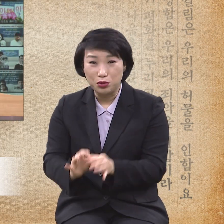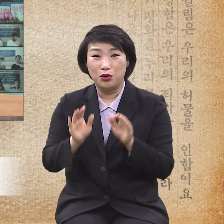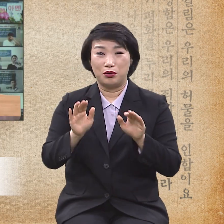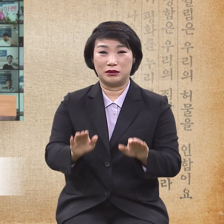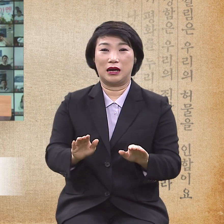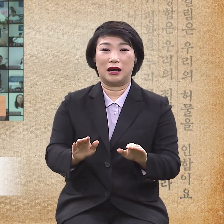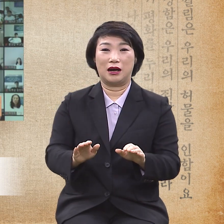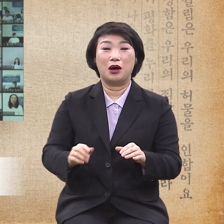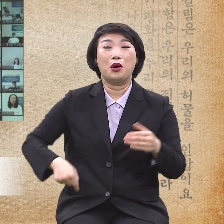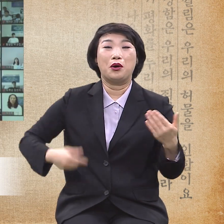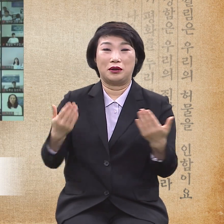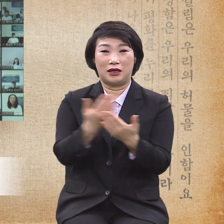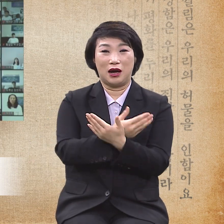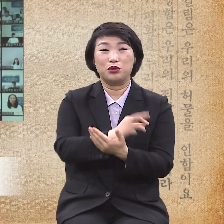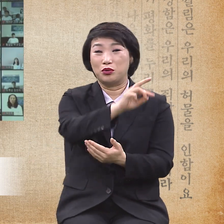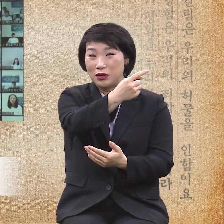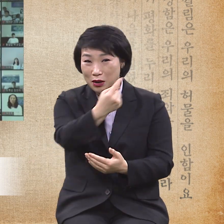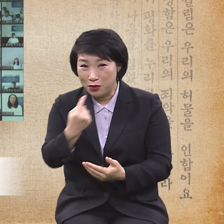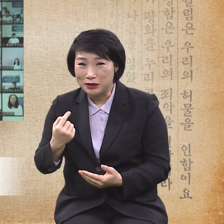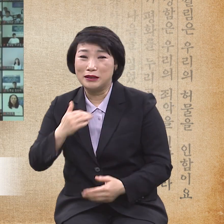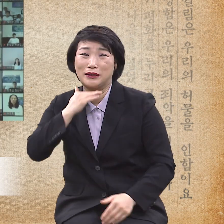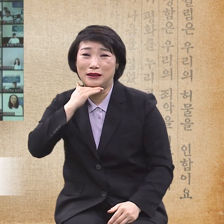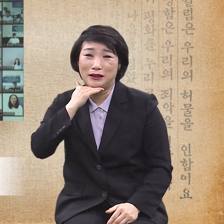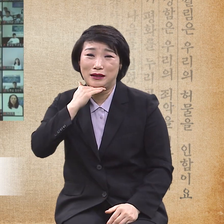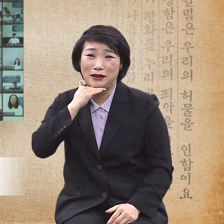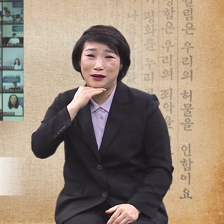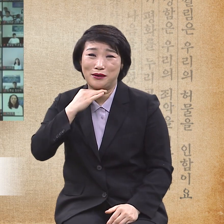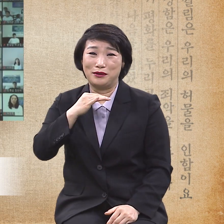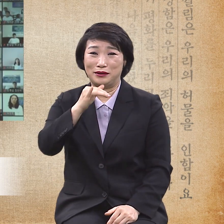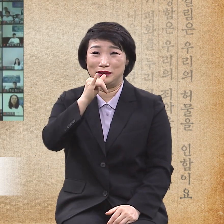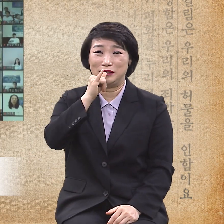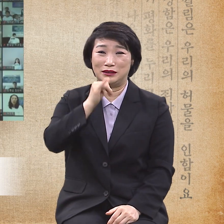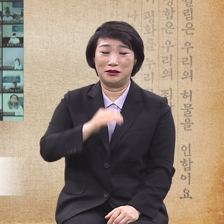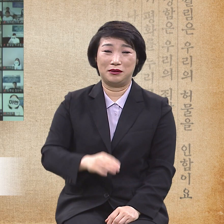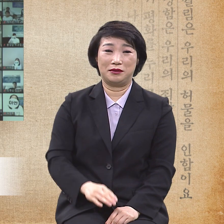없이 회개하고 돌아오기를 기다리십니다.